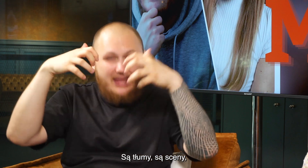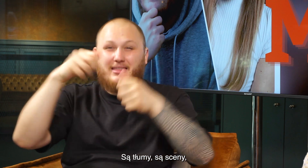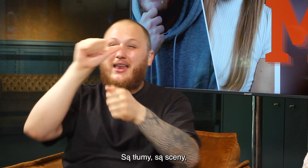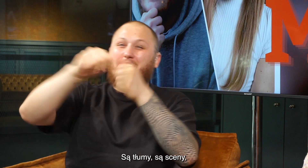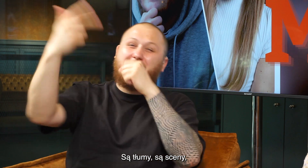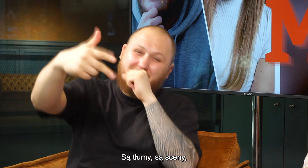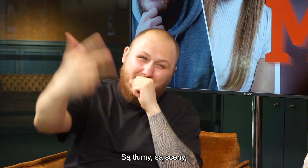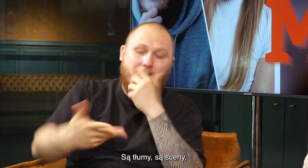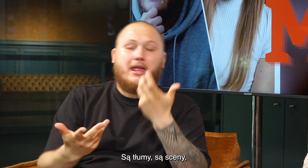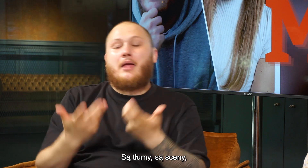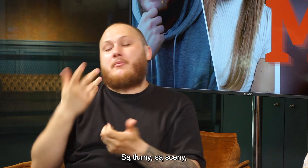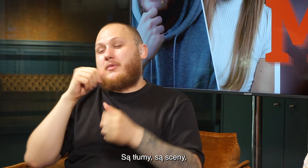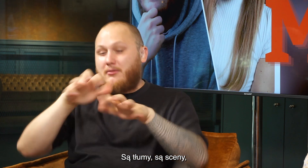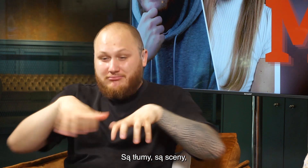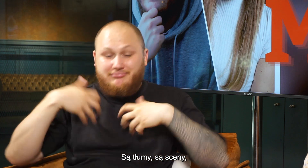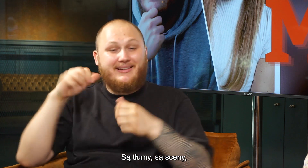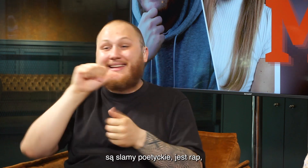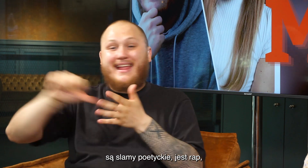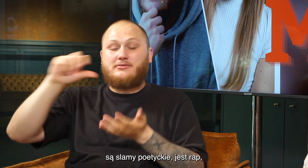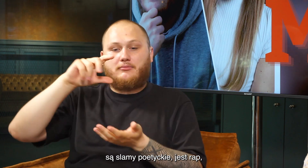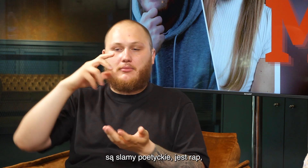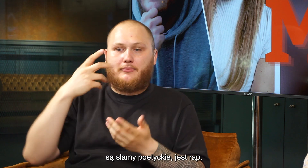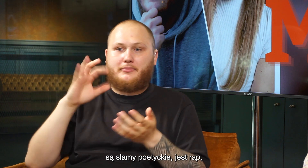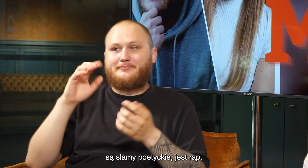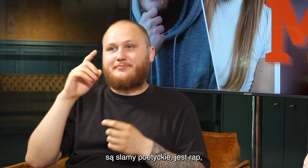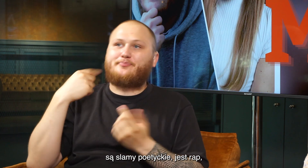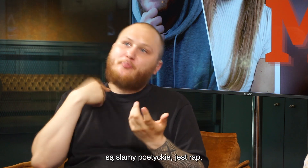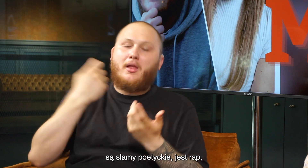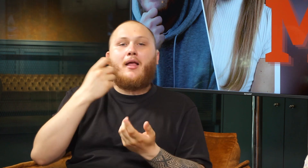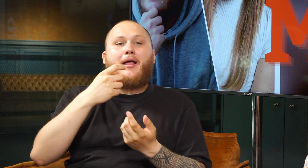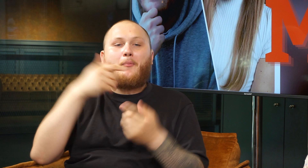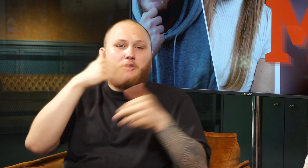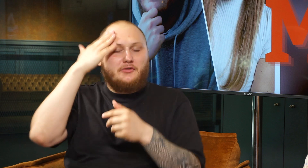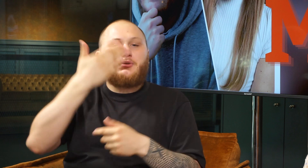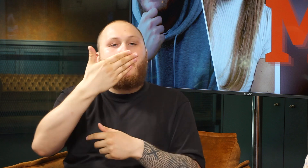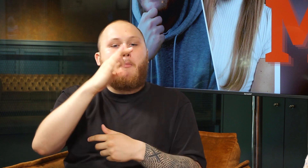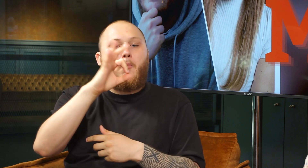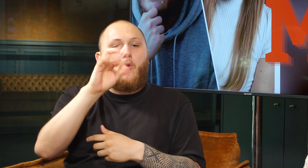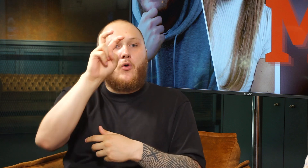tłumy, są sceny, jest, nie wiem, są slamy poetyckie, jest rap,